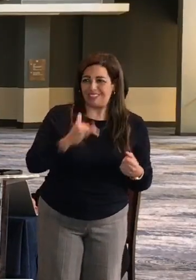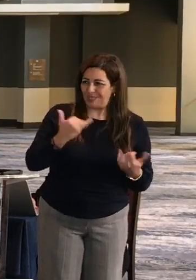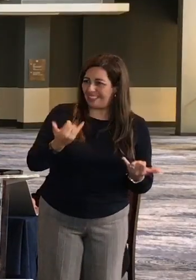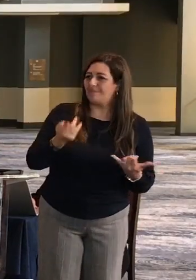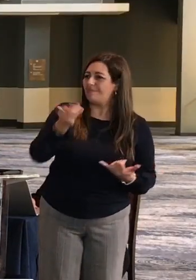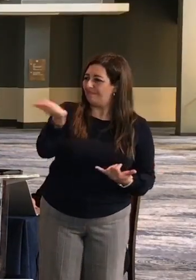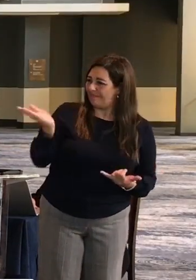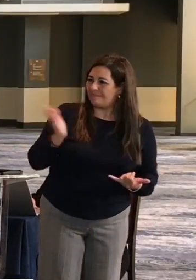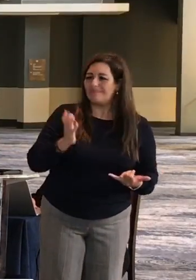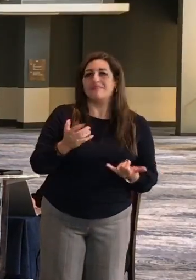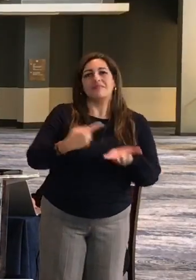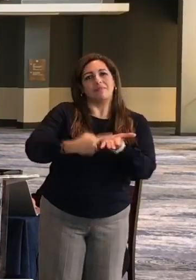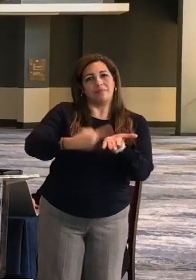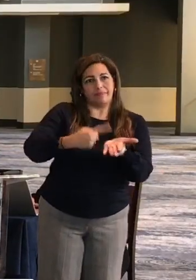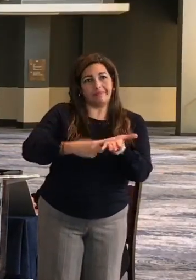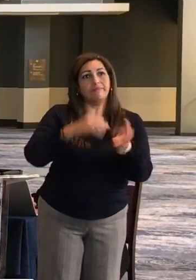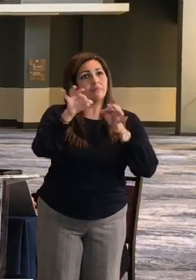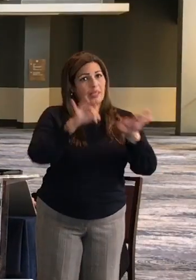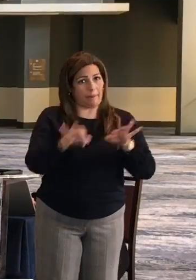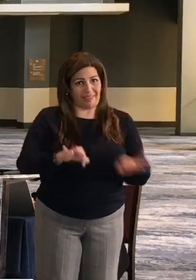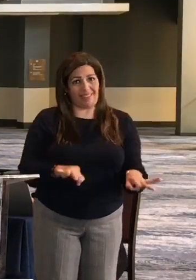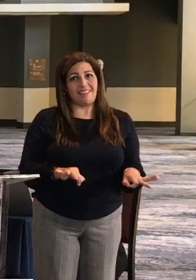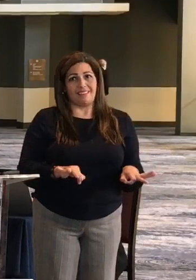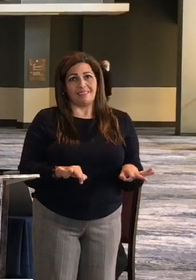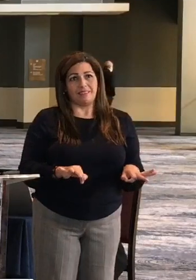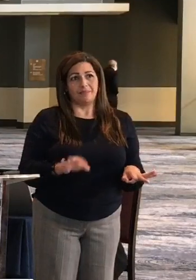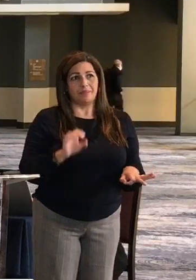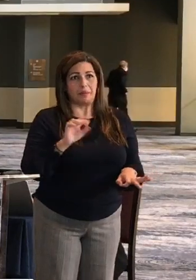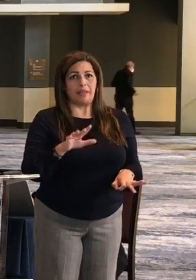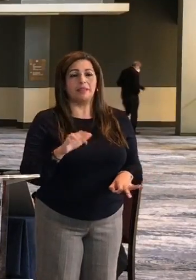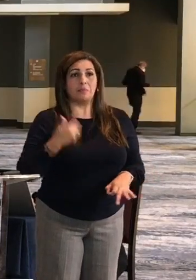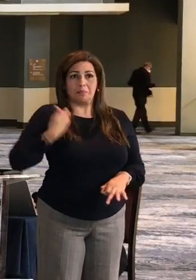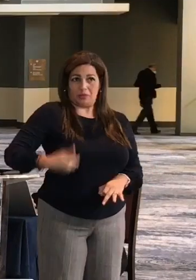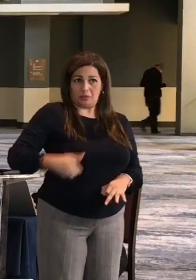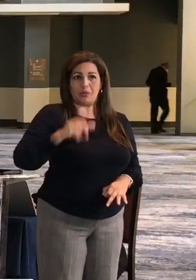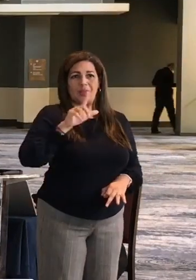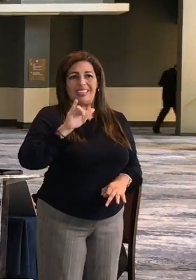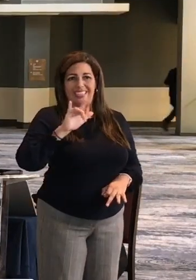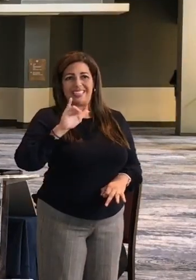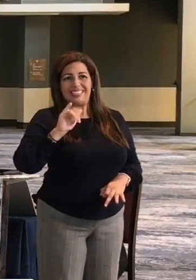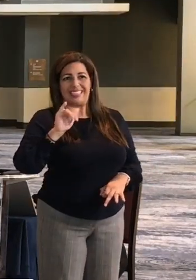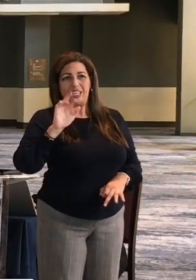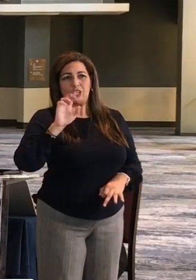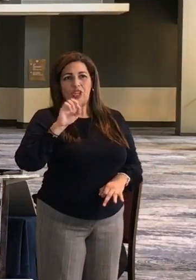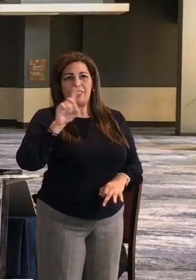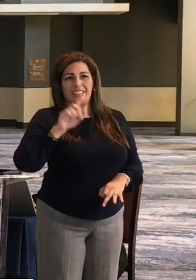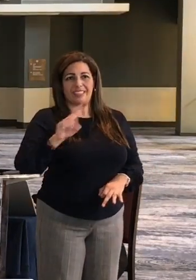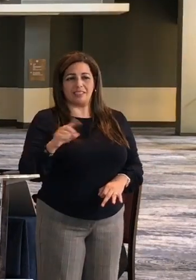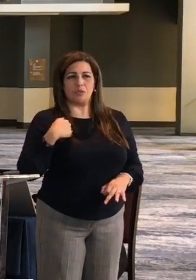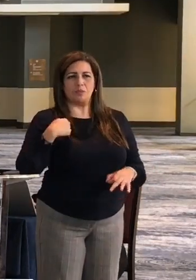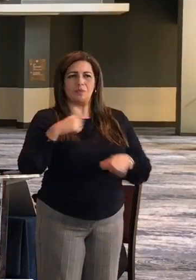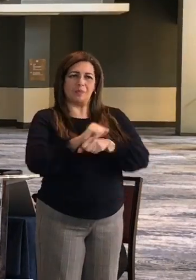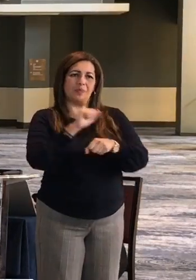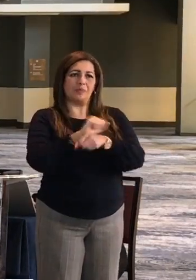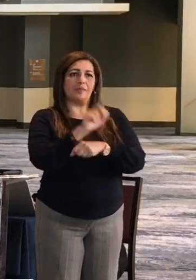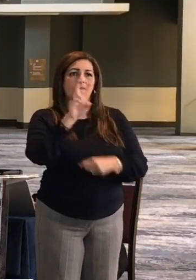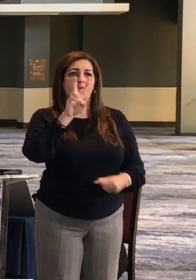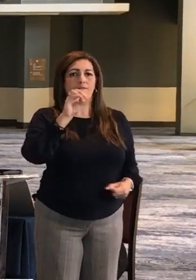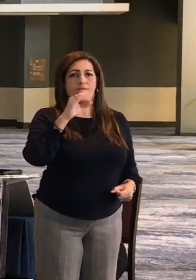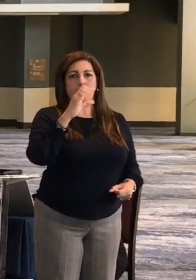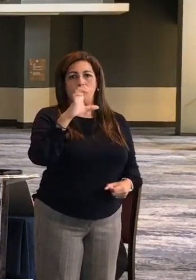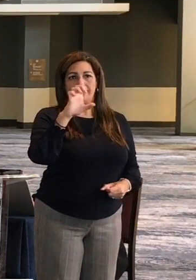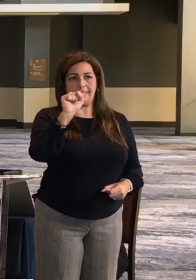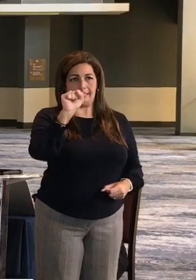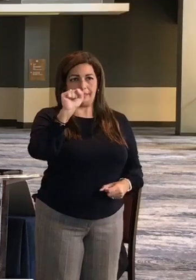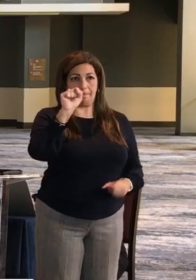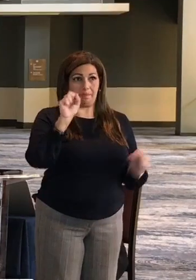de expertos que va a estar aquí con nosotros. Y para los que no me conocen, pues soy la señora Lilian Rodríguez, la principal oficial de Voces. Así que